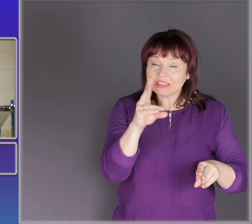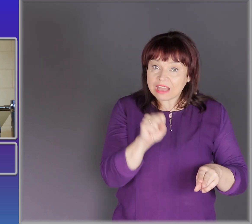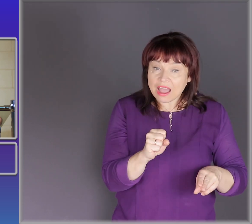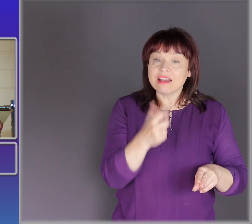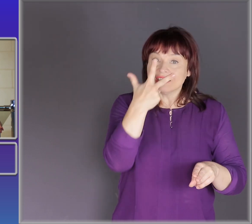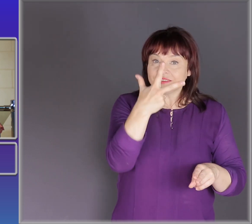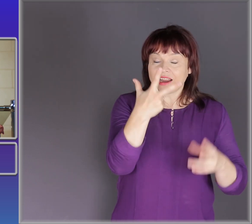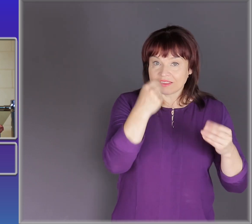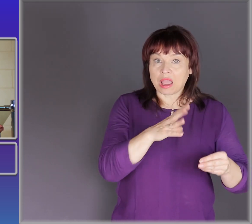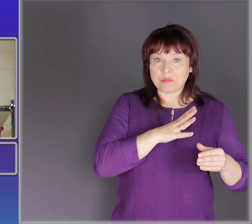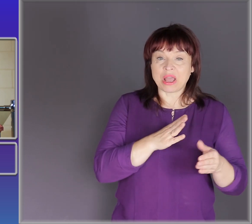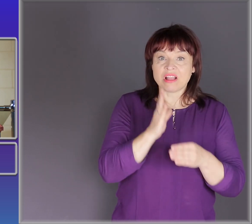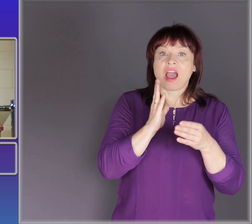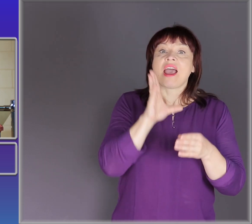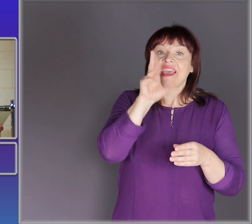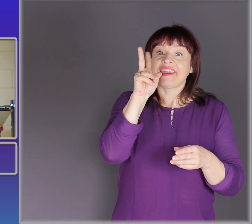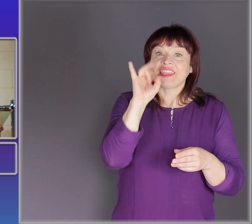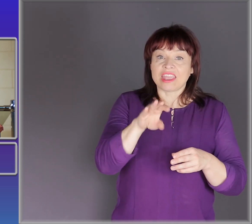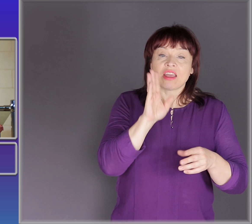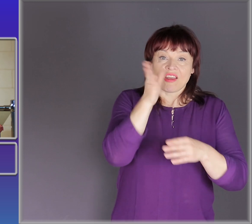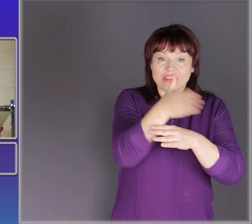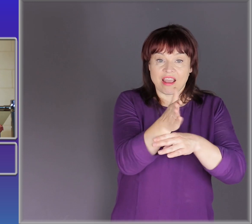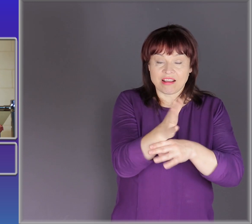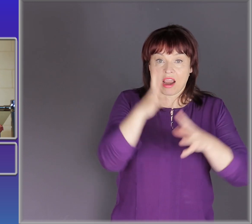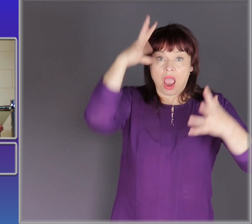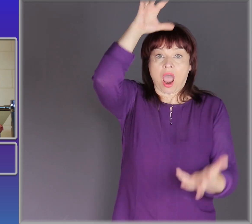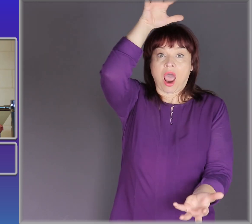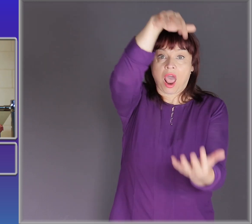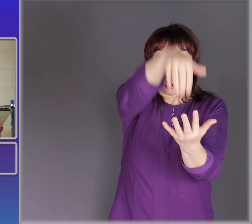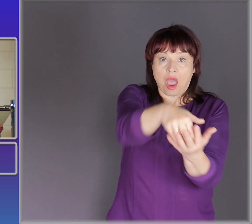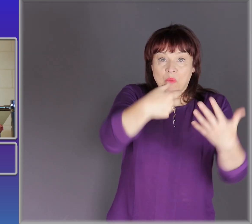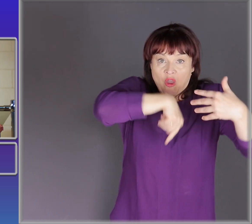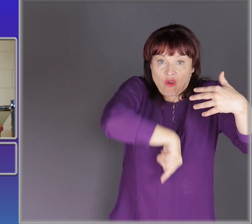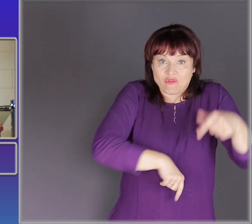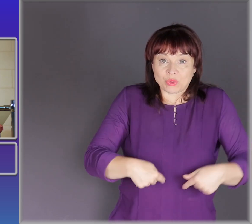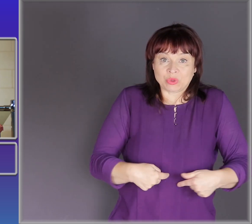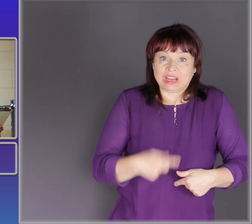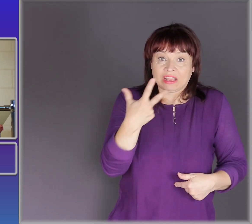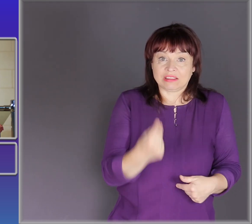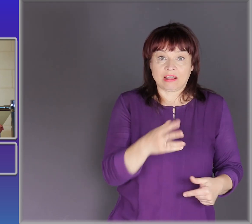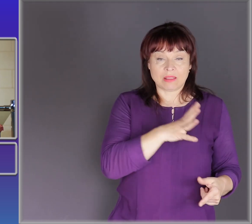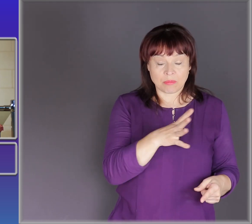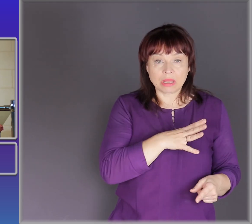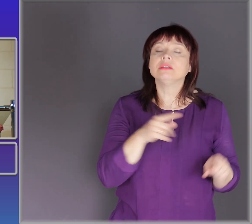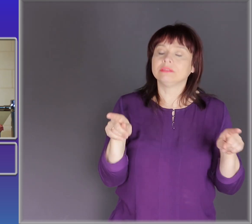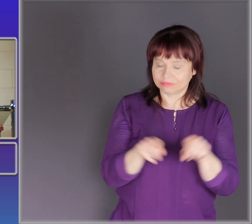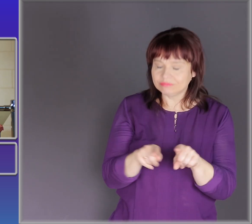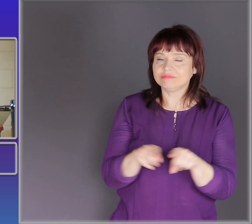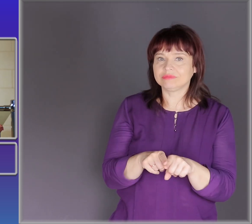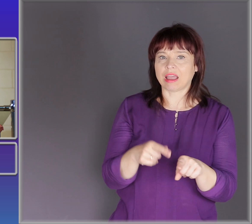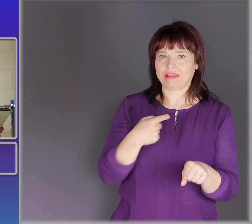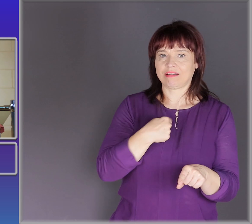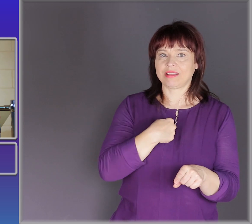кита ага так и надлежит сыну человеческому три дня и три ночи быть во чреве земли то есть получается